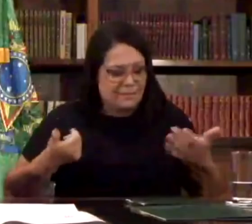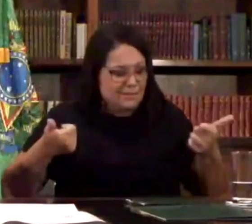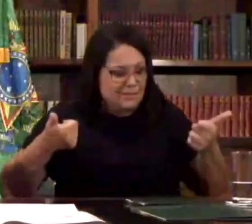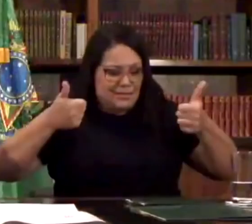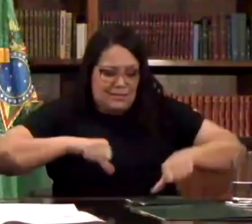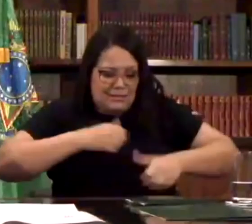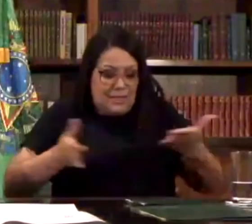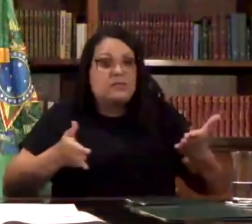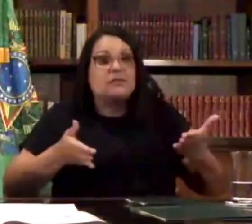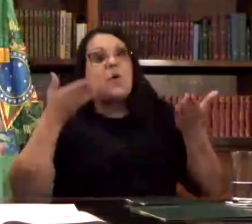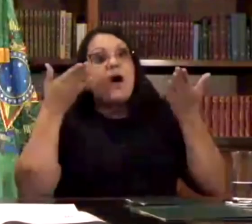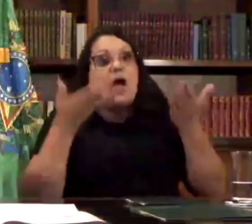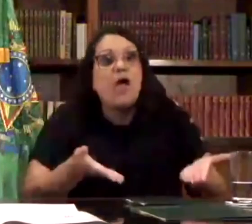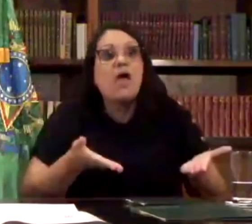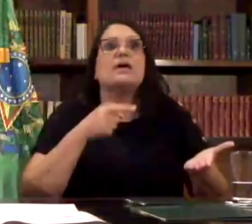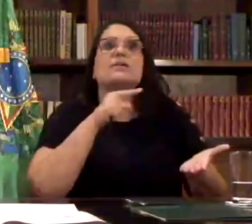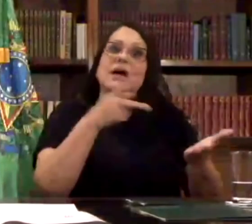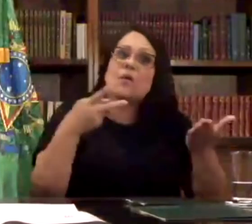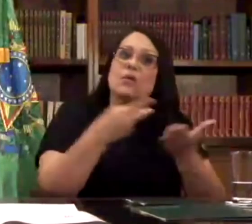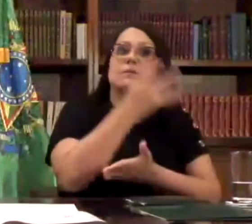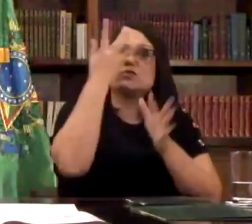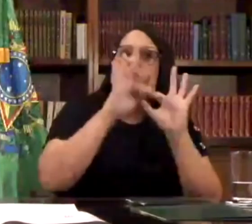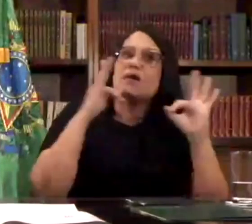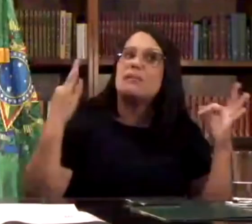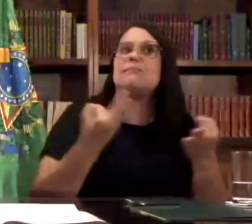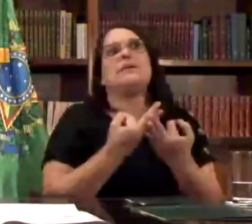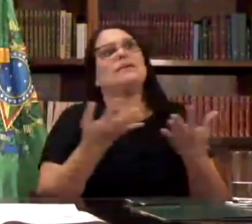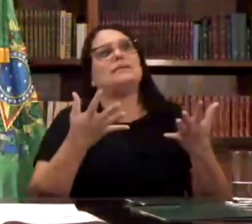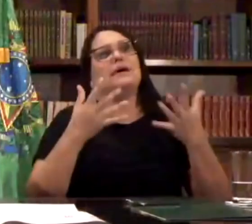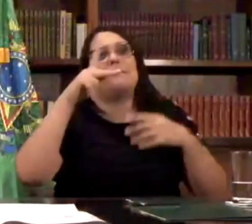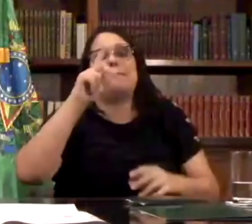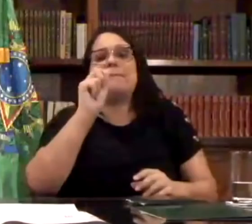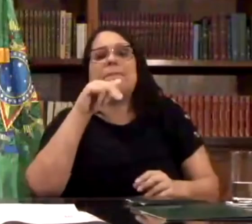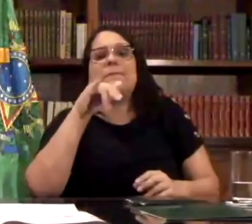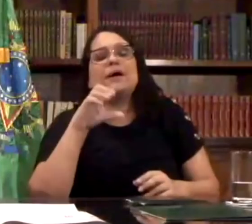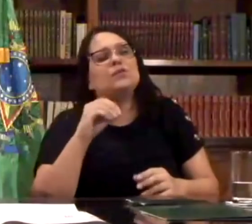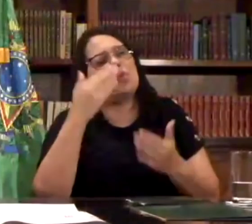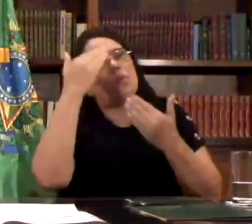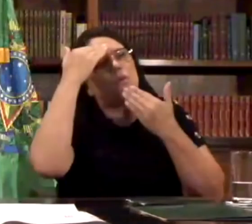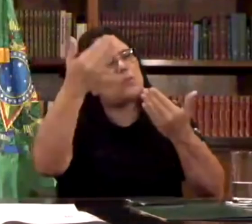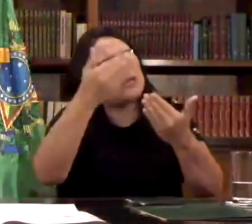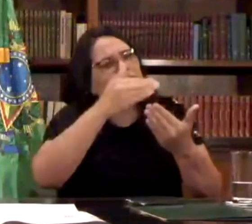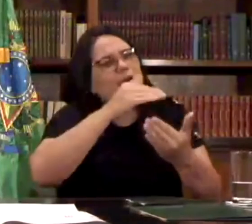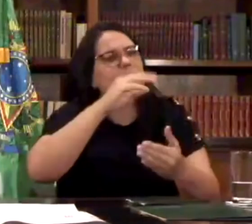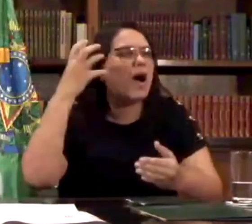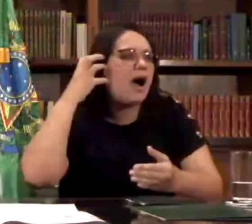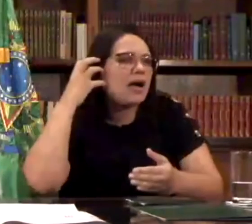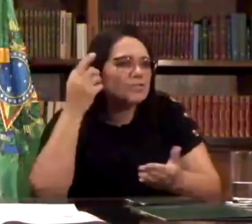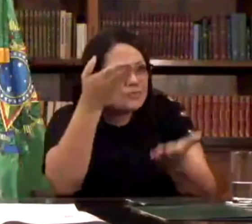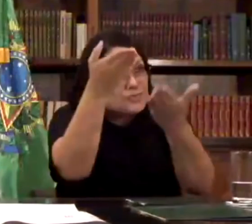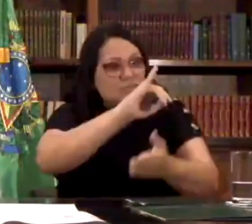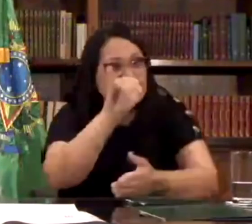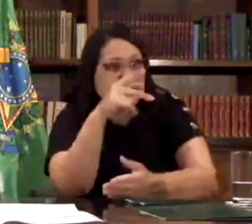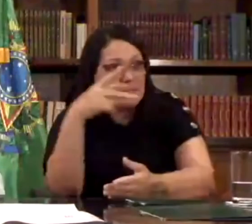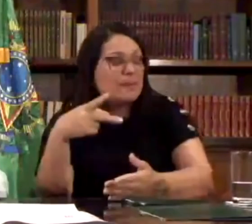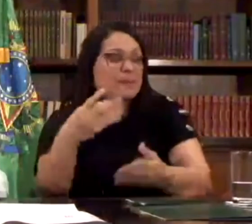derrotada. É esse pânico que está sendo levado à população. A imprensa tinha que falar, obrigado pela oportunidade, a Jovem Pan, falar a verdade que